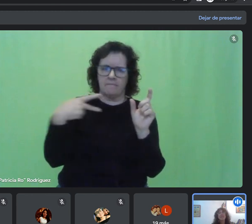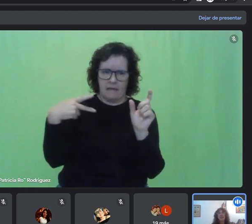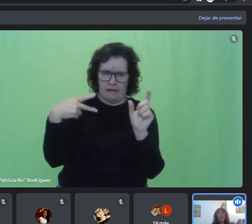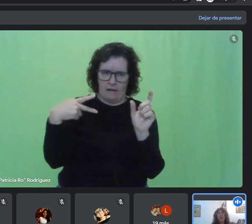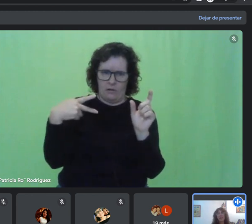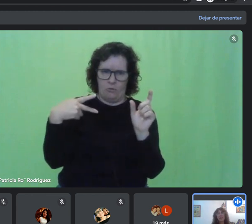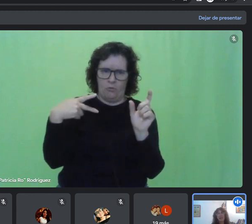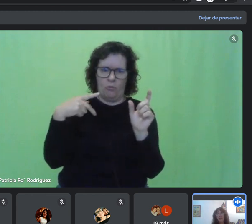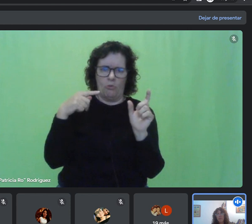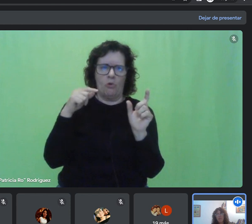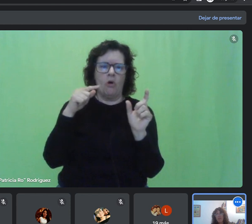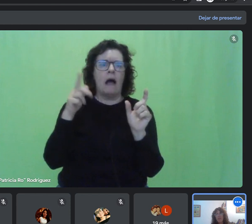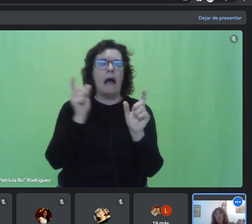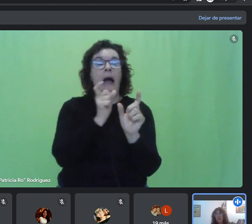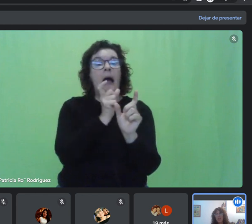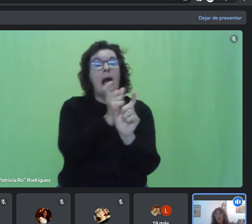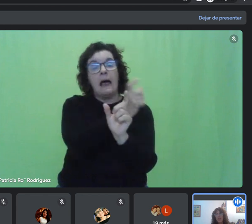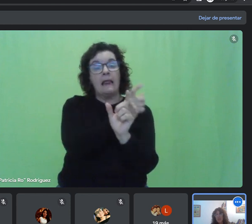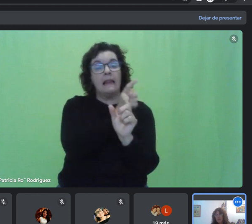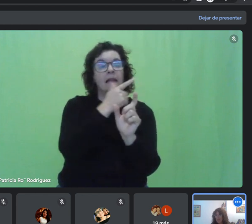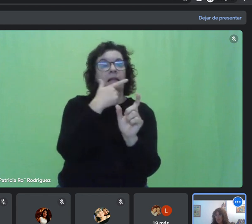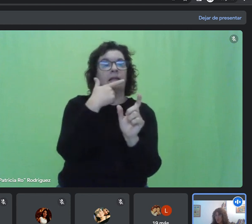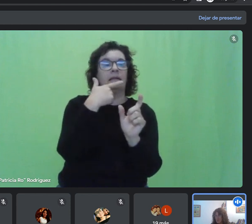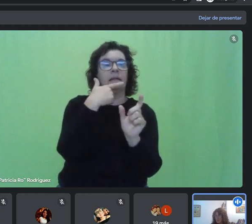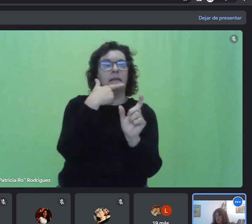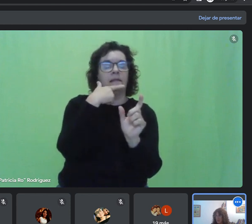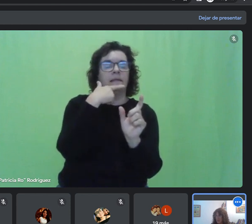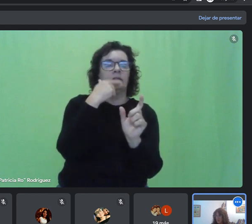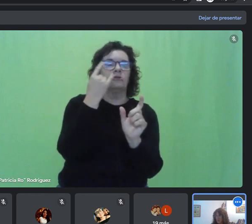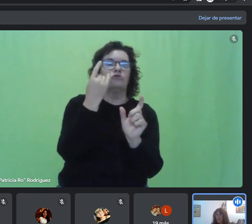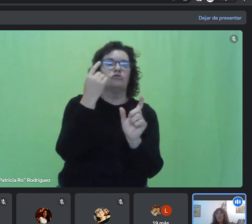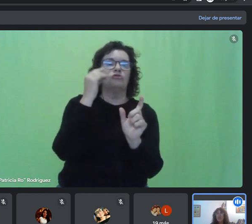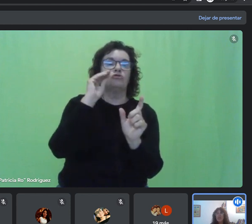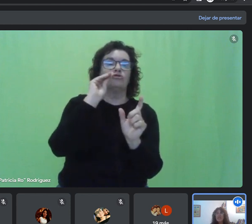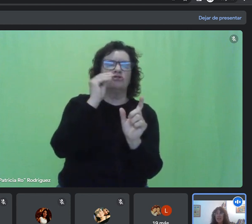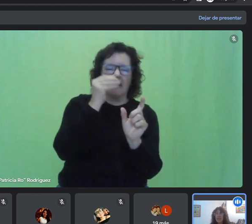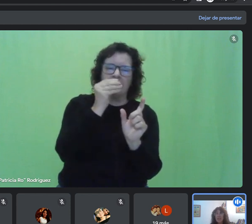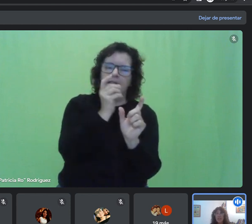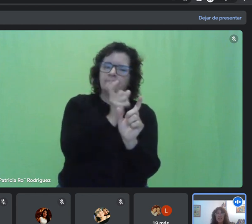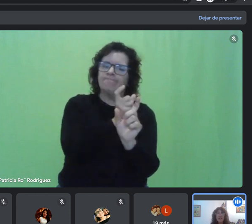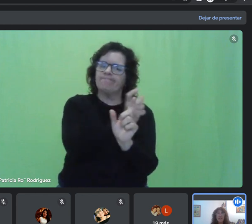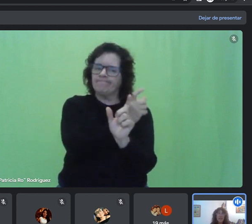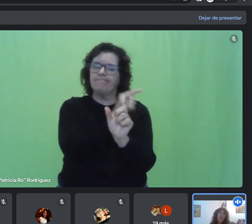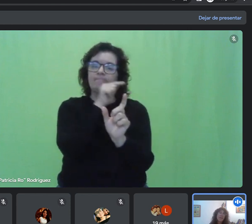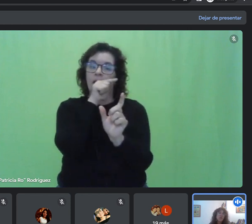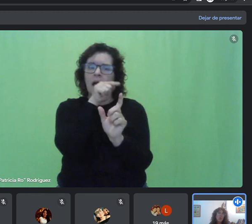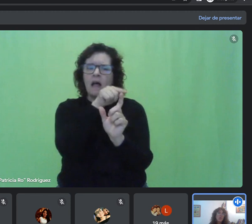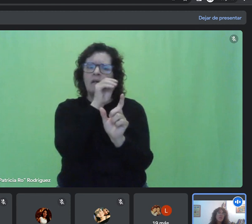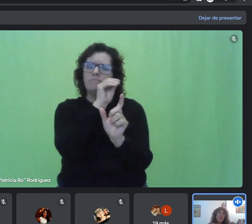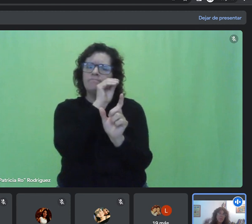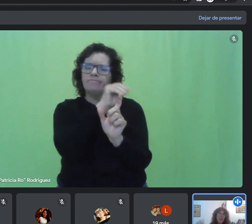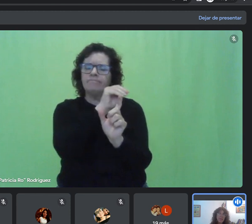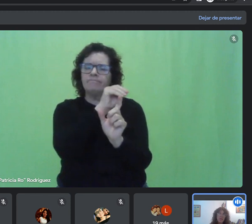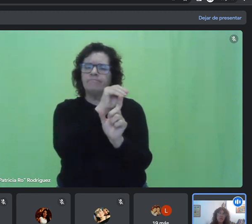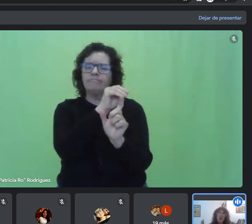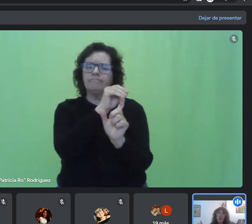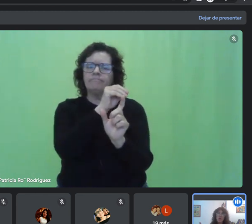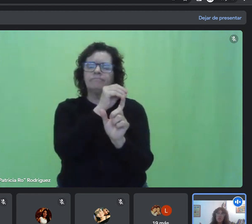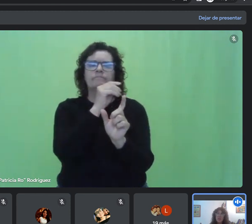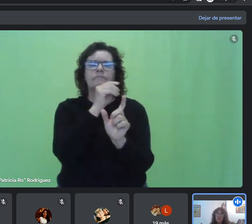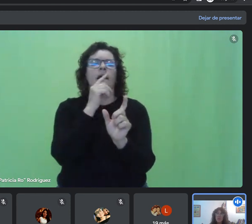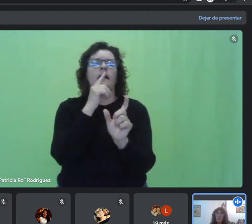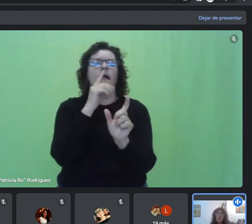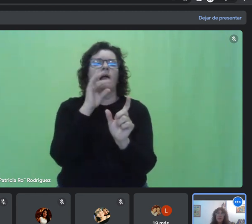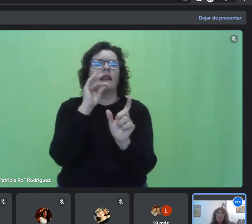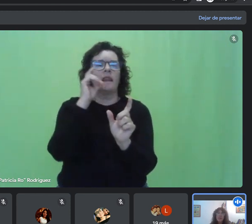such adelante, ¿sí? Entonces, cuando tiene such adelante, que es un determinante no tan